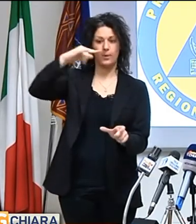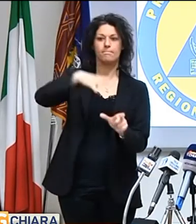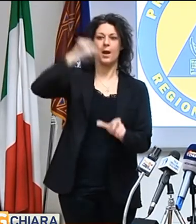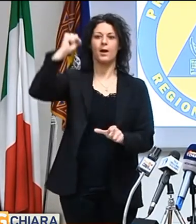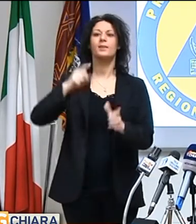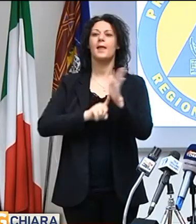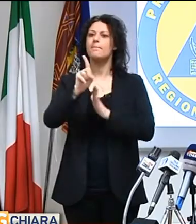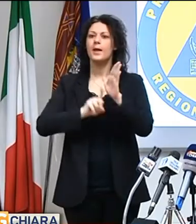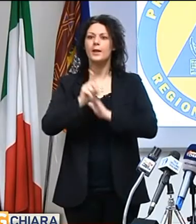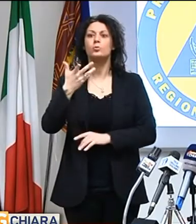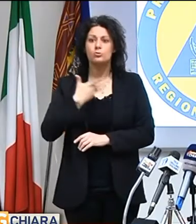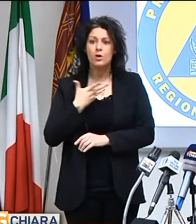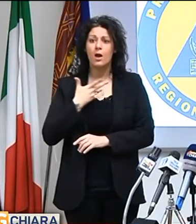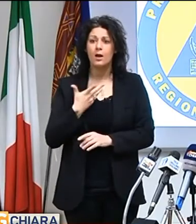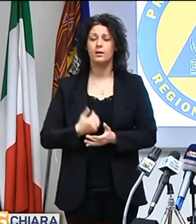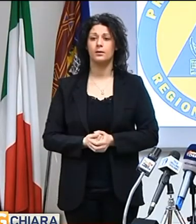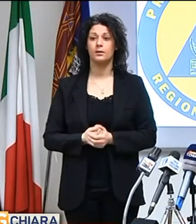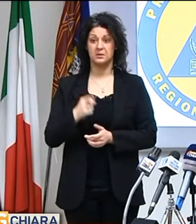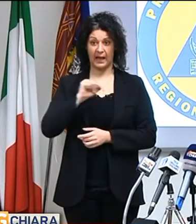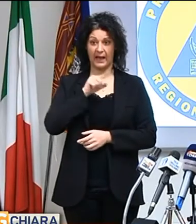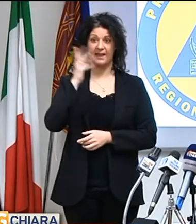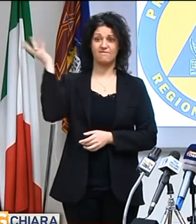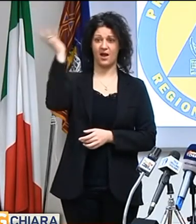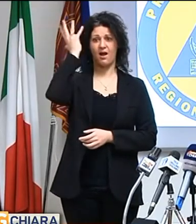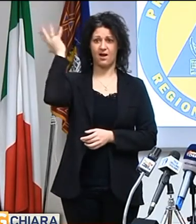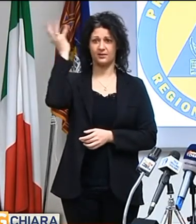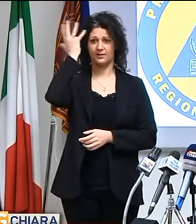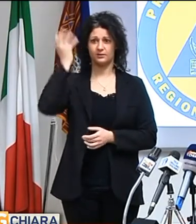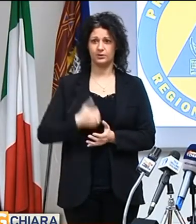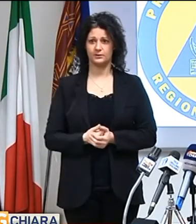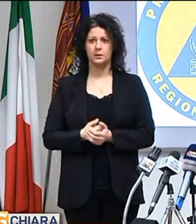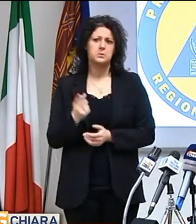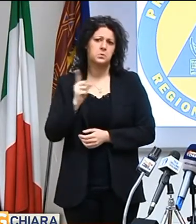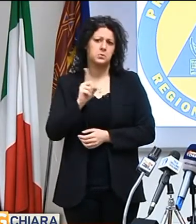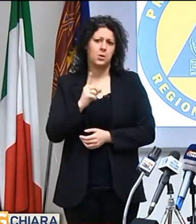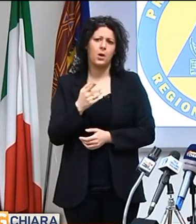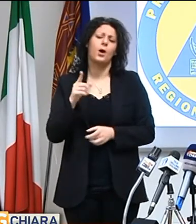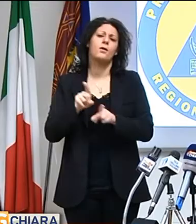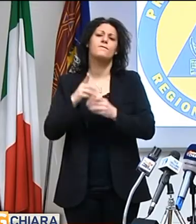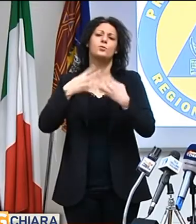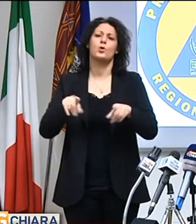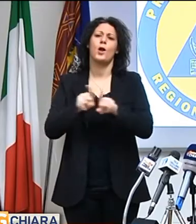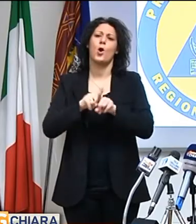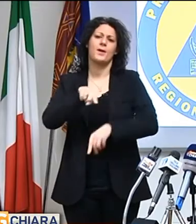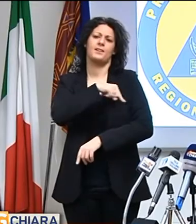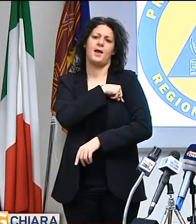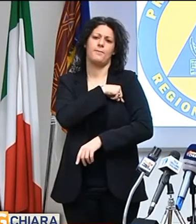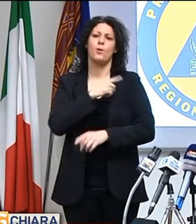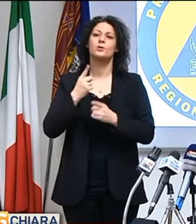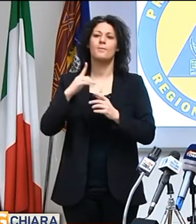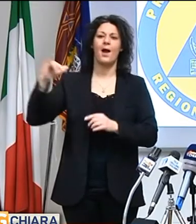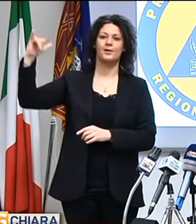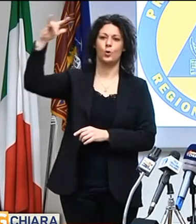strada. Sarà fantascienza, è semplicemente un termometro usato in maniera diversa. È un termoscanner,